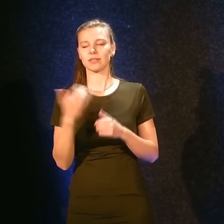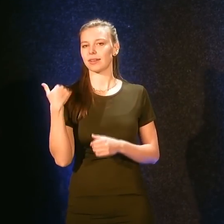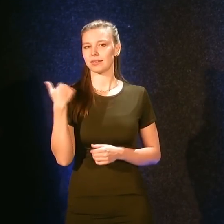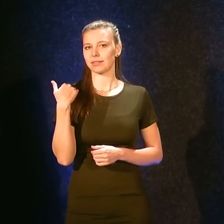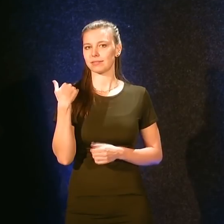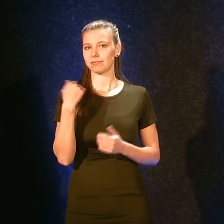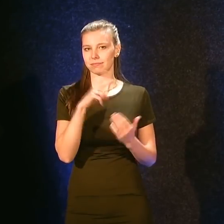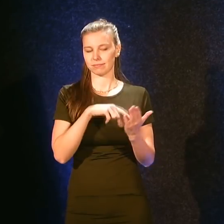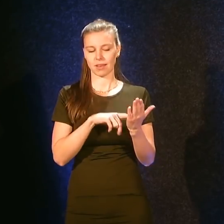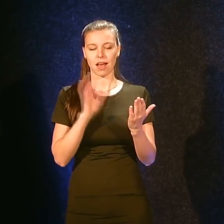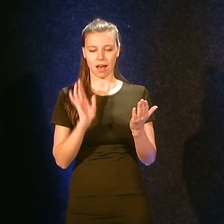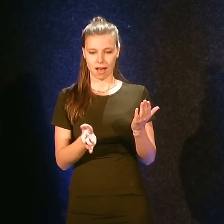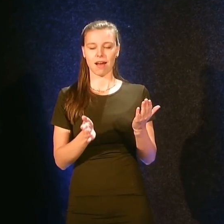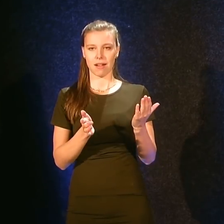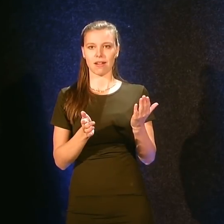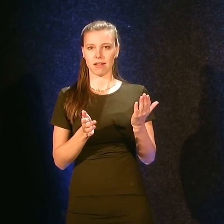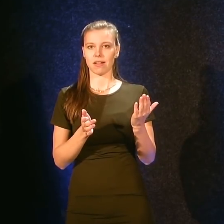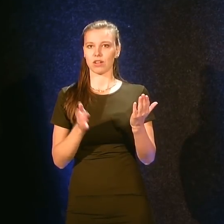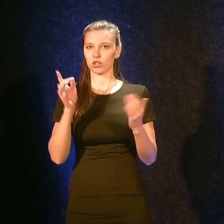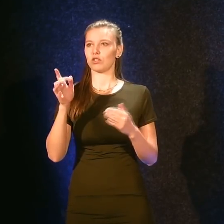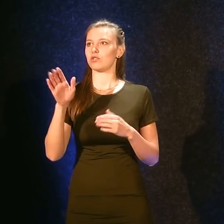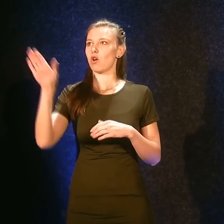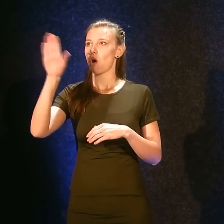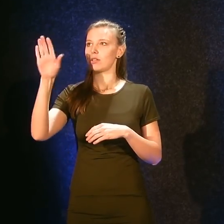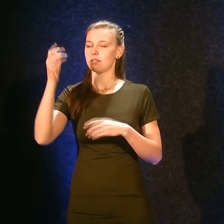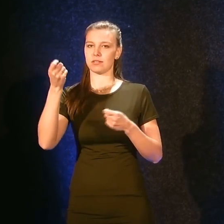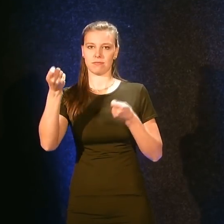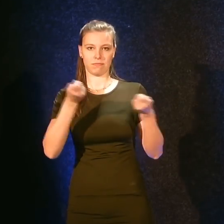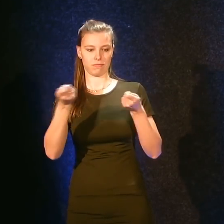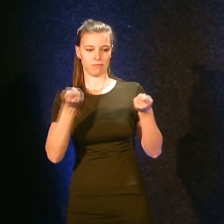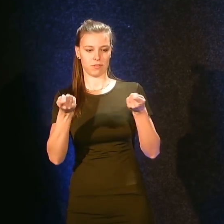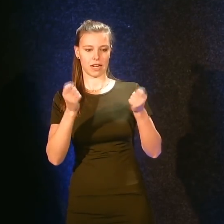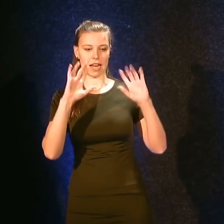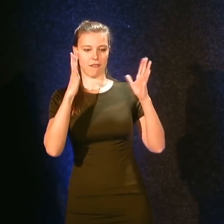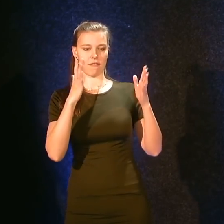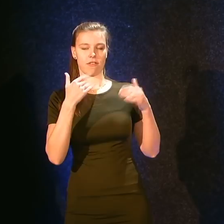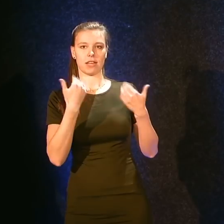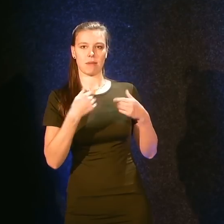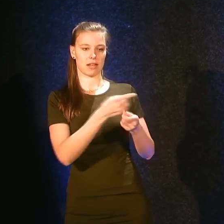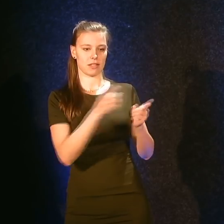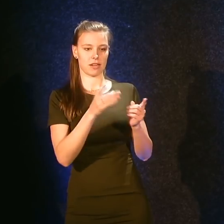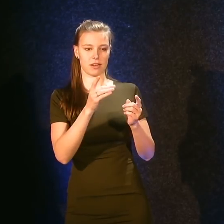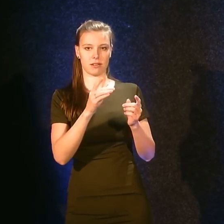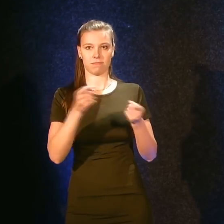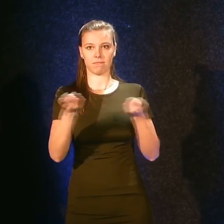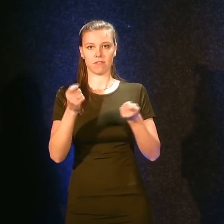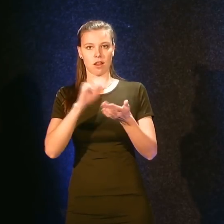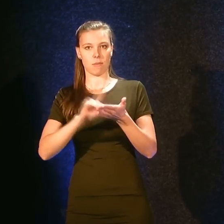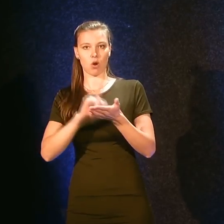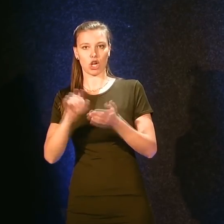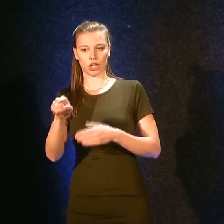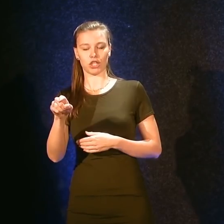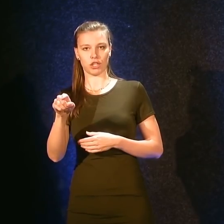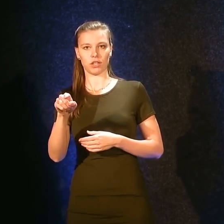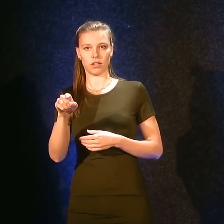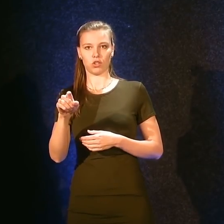God heeft al gezegd dat hij het lot van al die mensen in de handen van Paulus heeft gelegd. Omwille van jou, Paulus. En dat is wat die centurio doet. Als